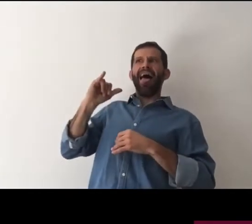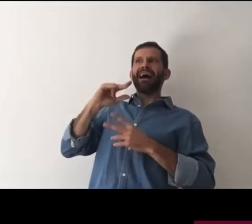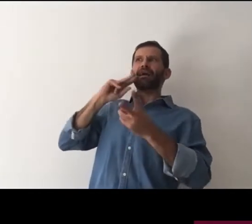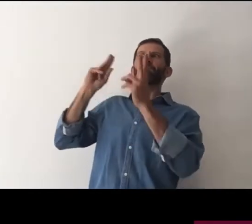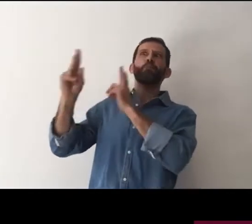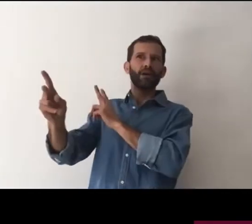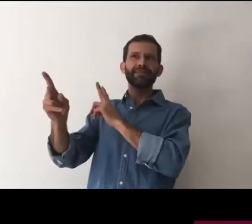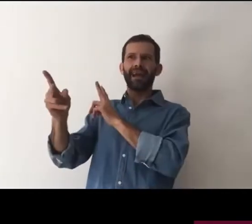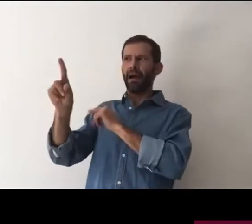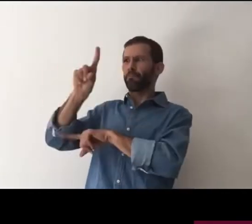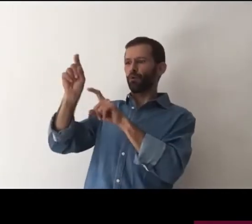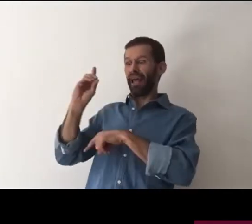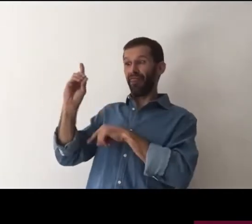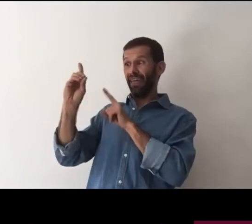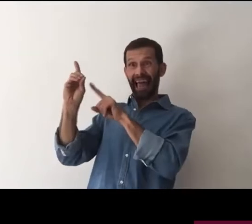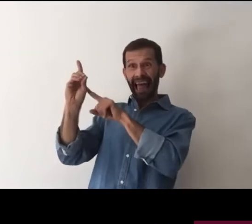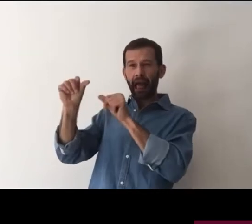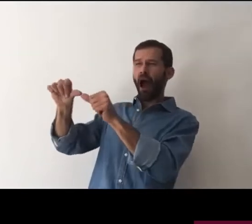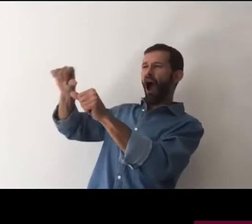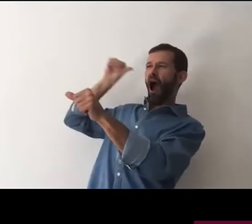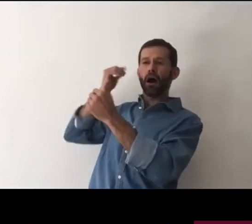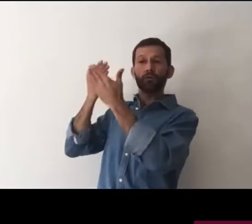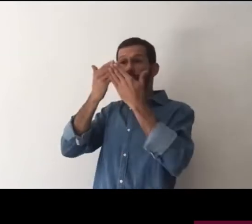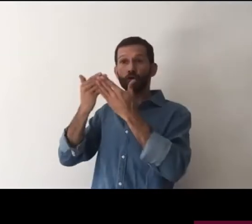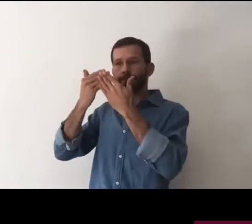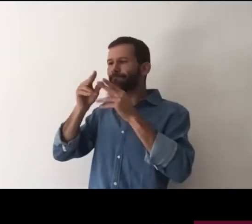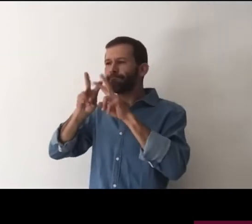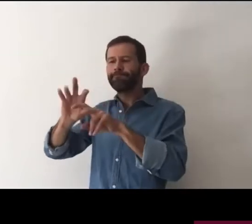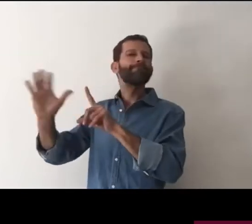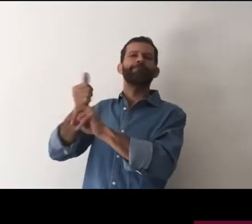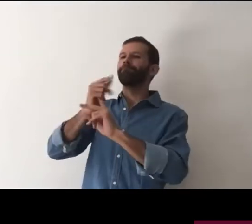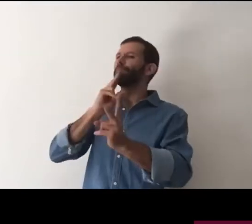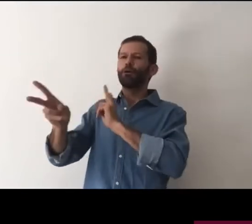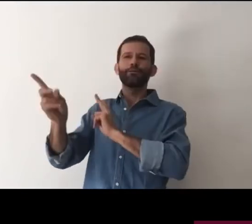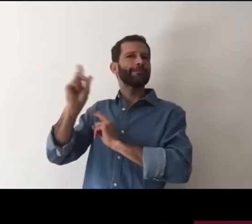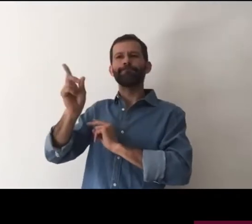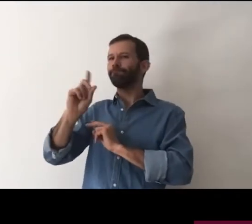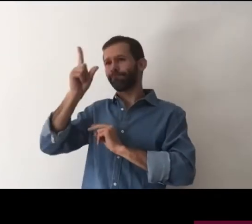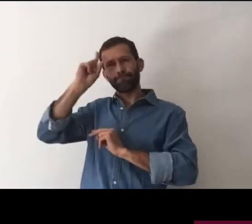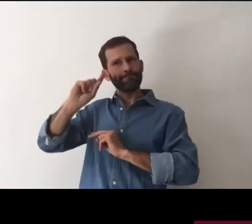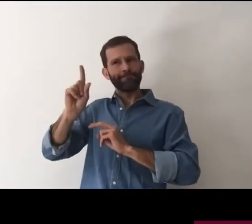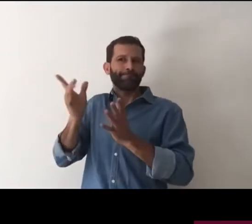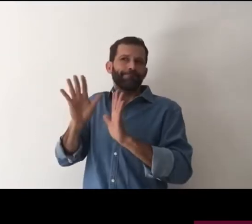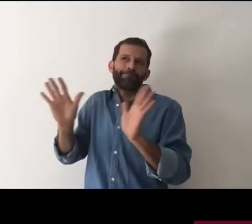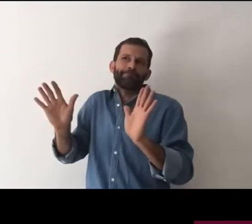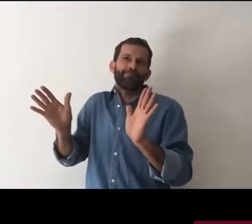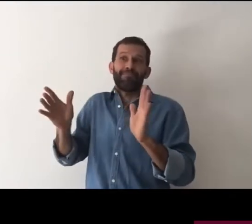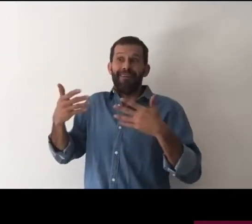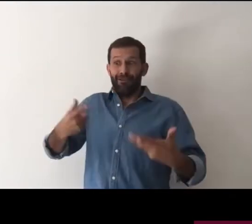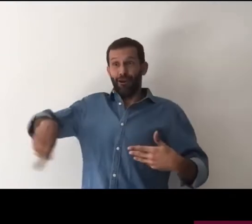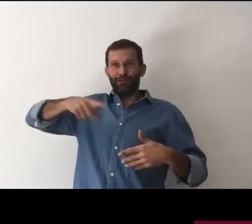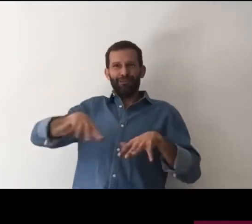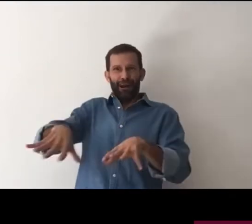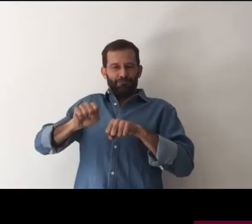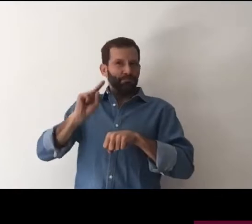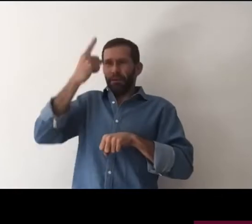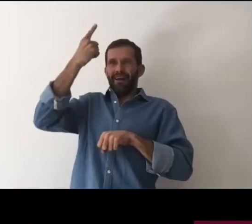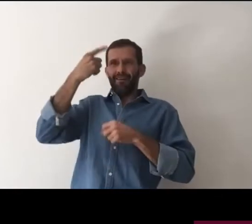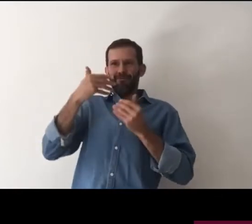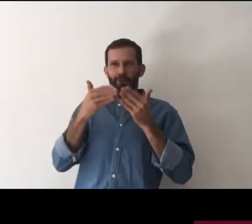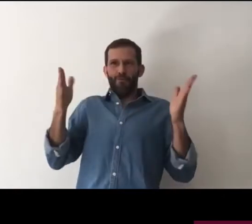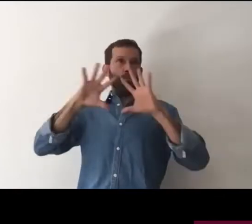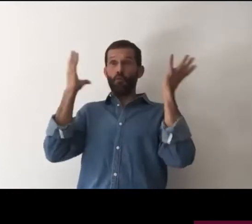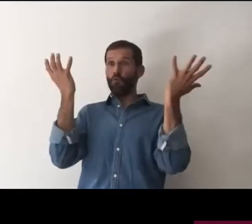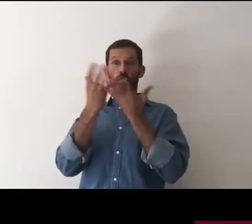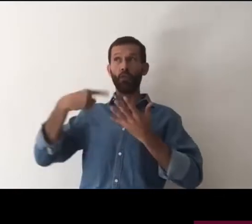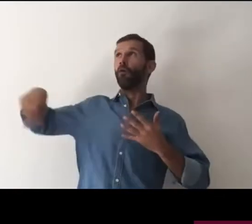estudios, pero a nosotros lo que nos interesaba más era dar respuesta a la pregunta D, ya que no encontramos ningún estudio que fuese